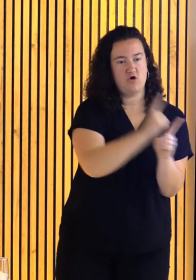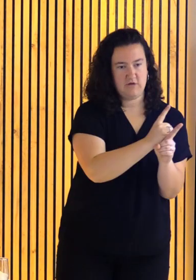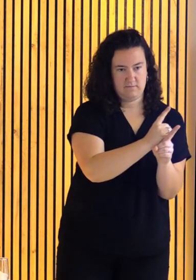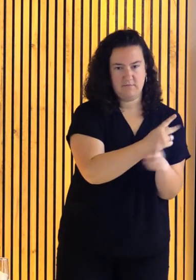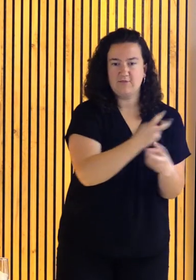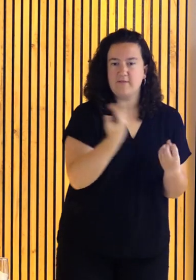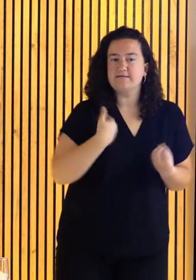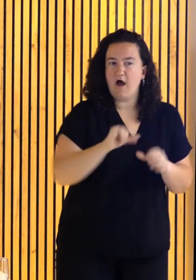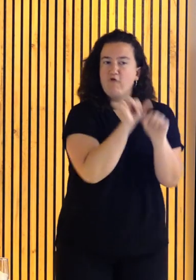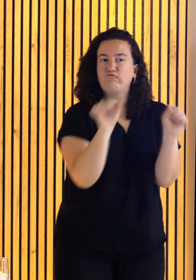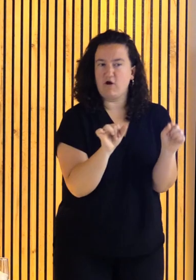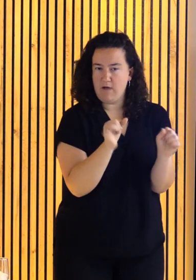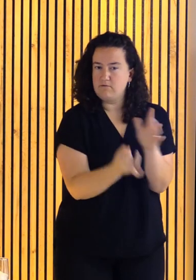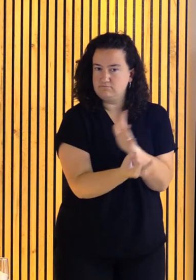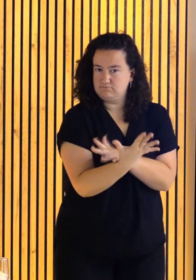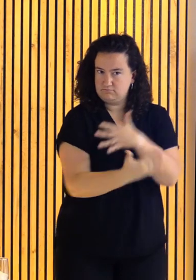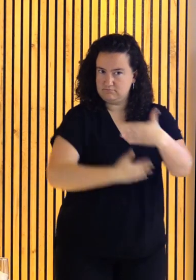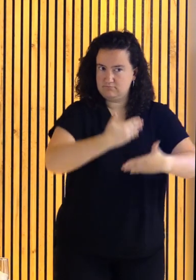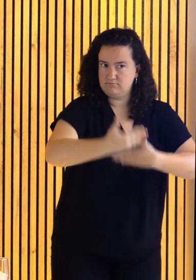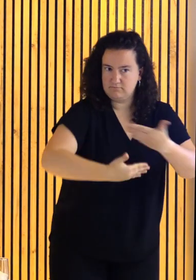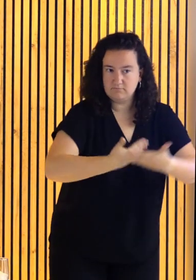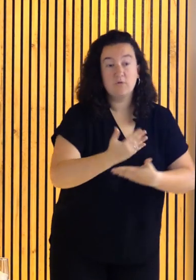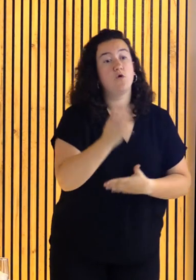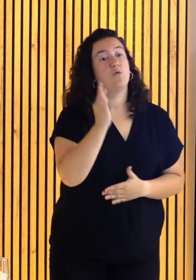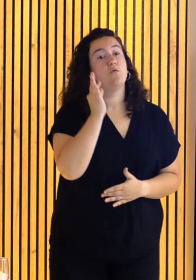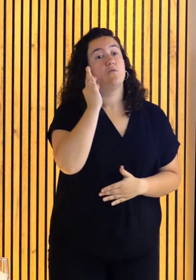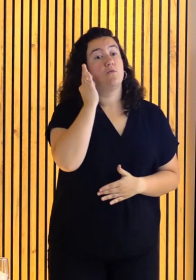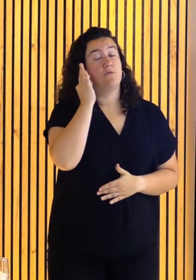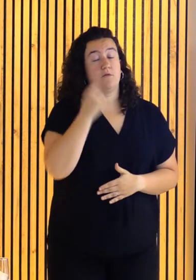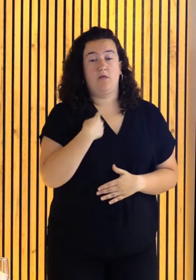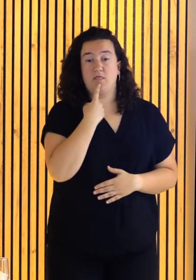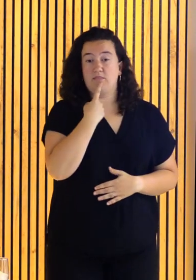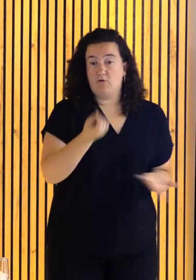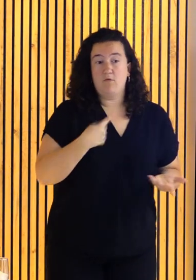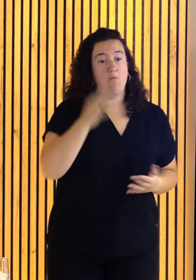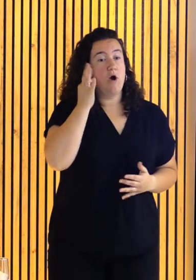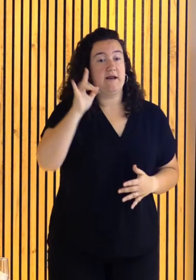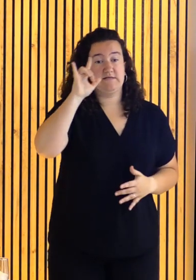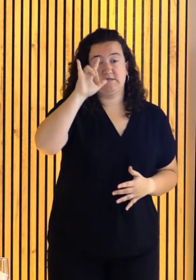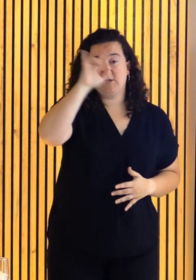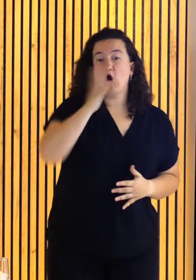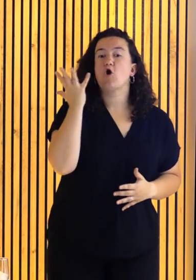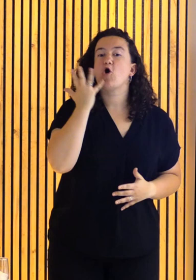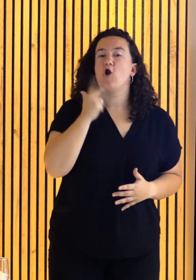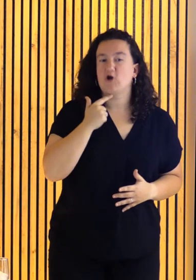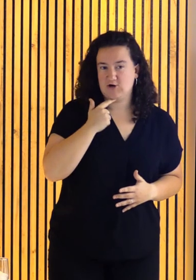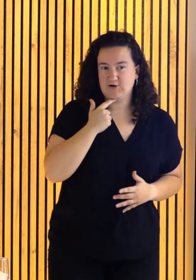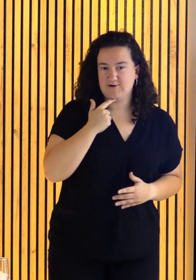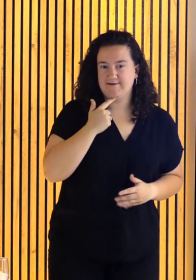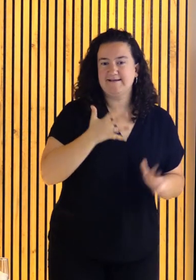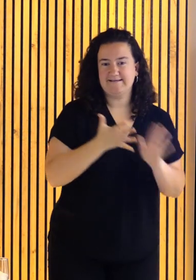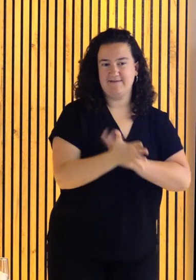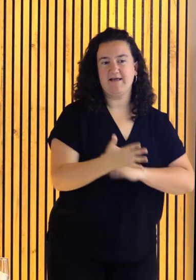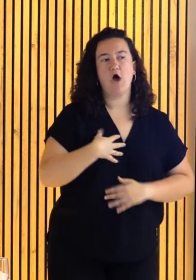itxura bat hartzen, ezta? Koloreko emakumeak dionean, ba, bueno, emakume arrazializatuak